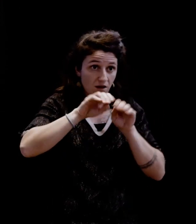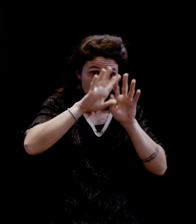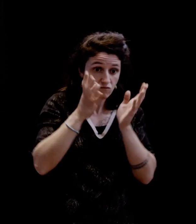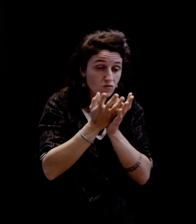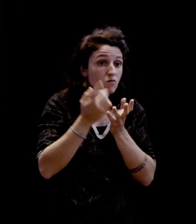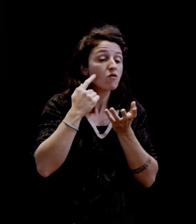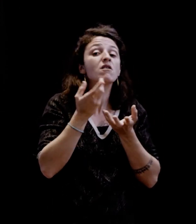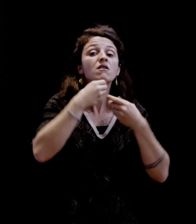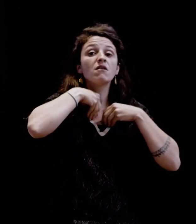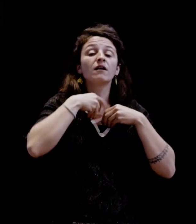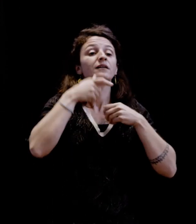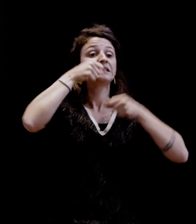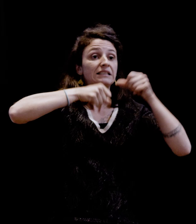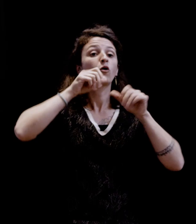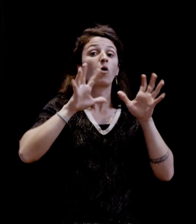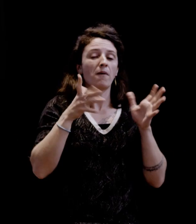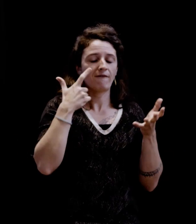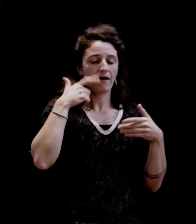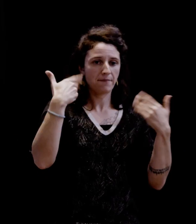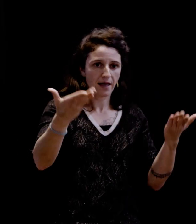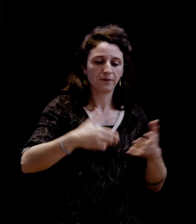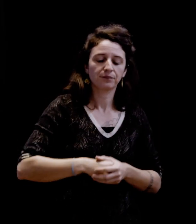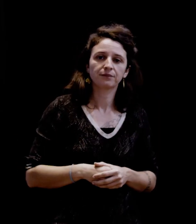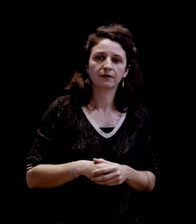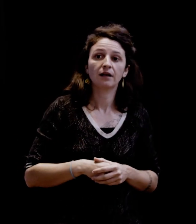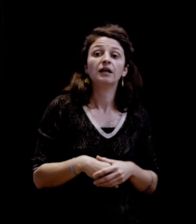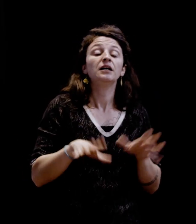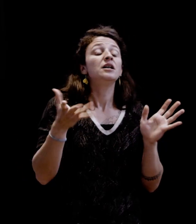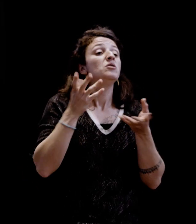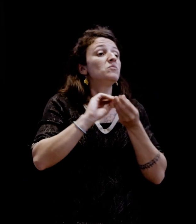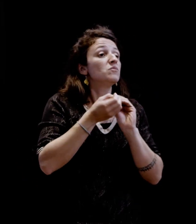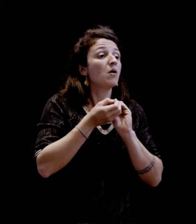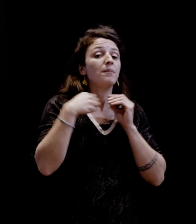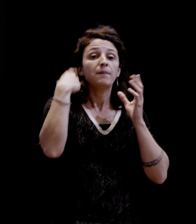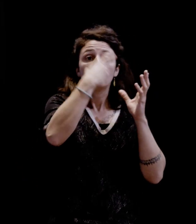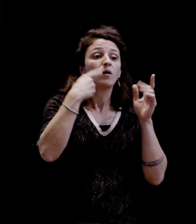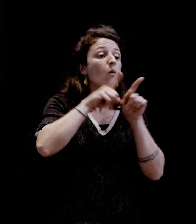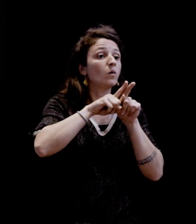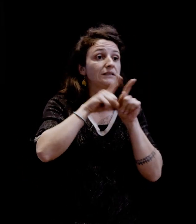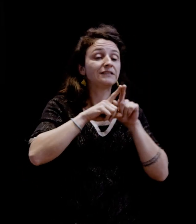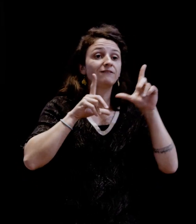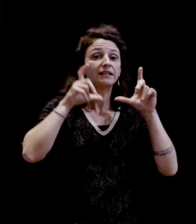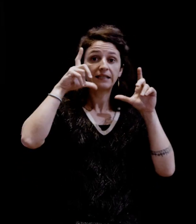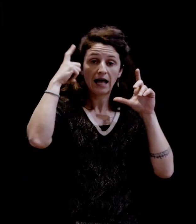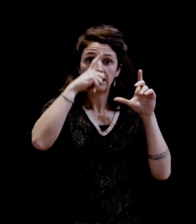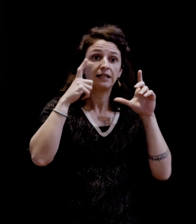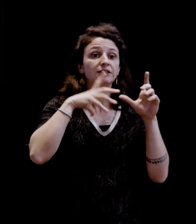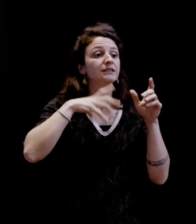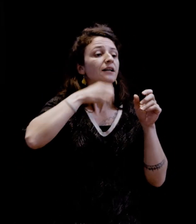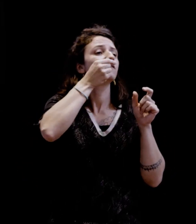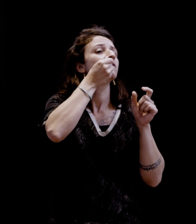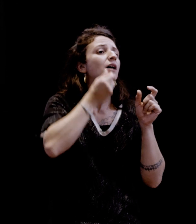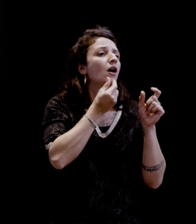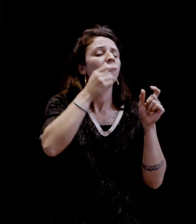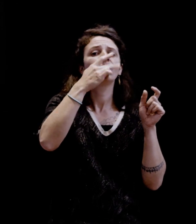en parler rapidement. Les grandes anomalies orofaciales et dentaires. Sur le plan maxillofacial, on a une présence importante de fente labiopalatine qui est bien